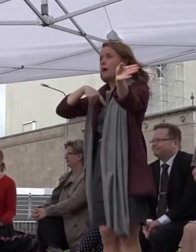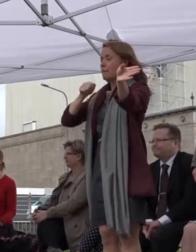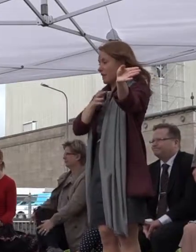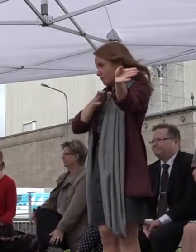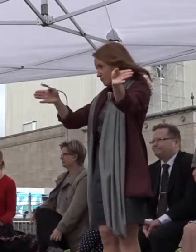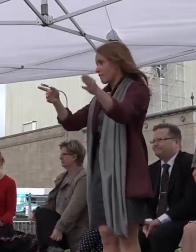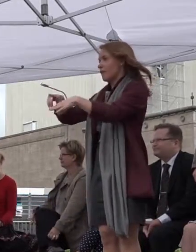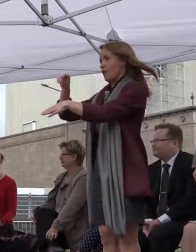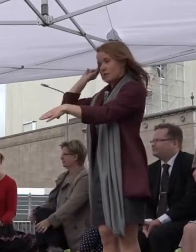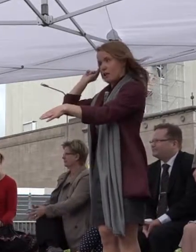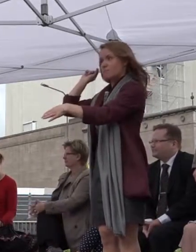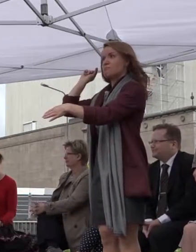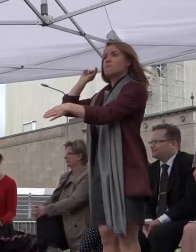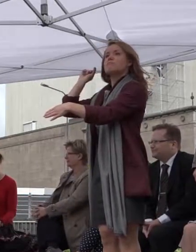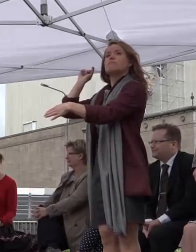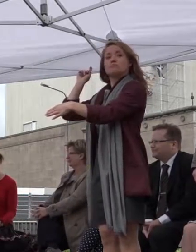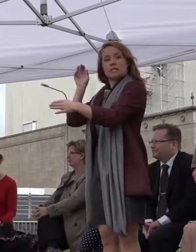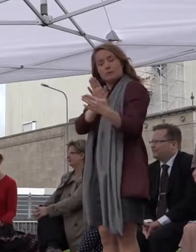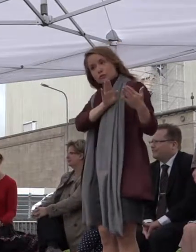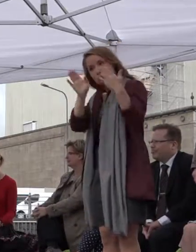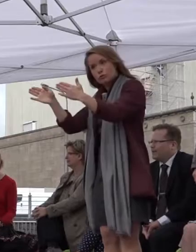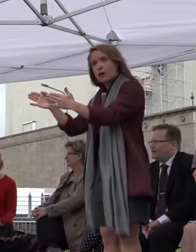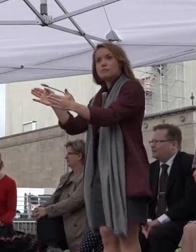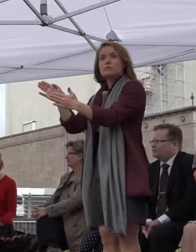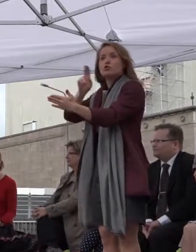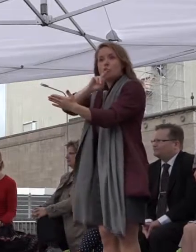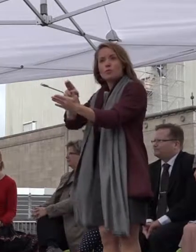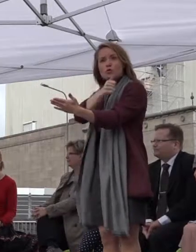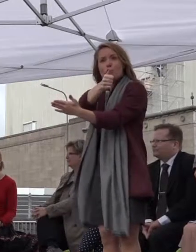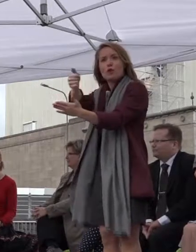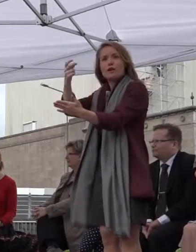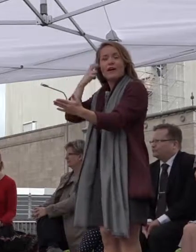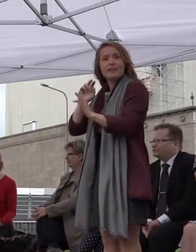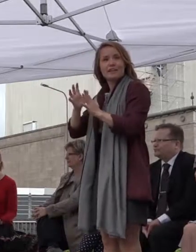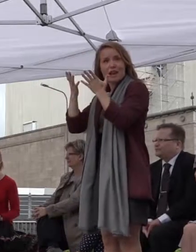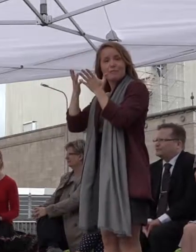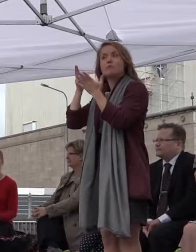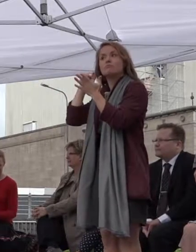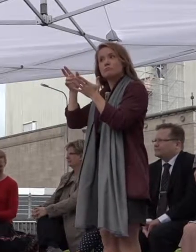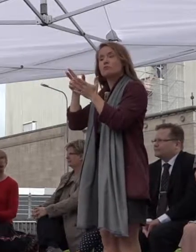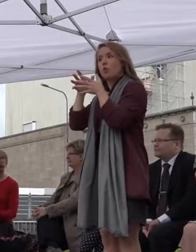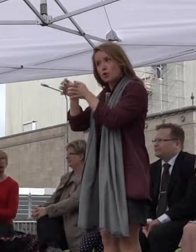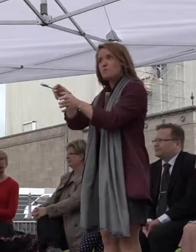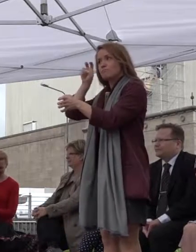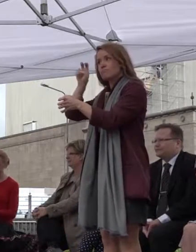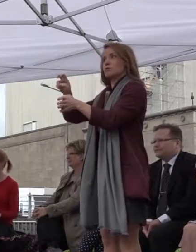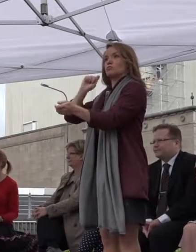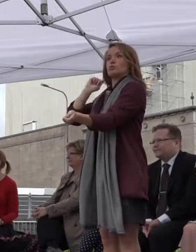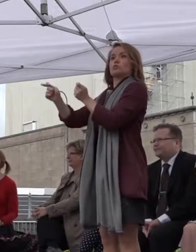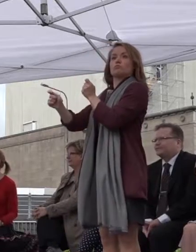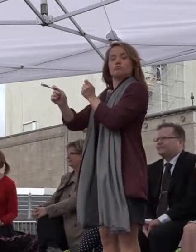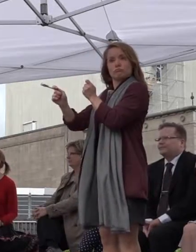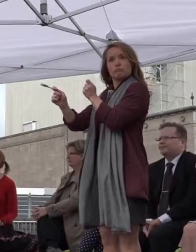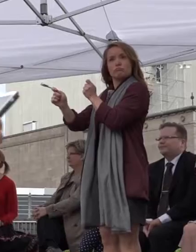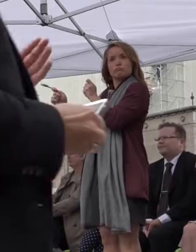että sopimus myös tulee osaksi meidän jokaisen arkielämää. Ja se myös siellä näkyy